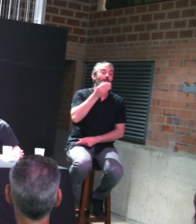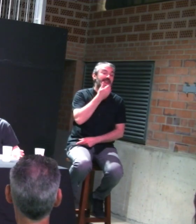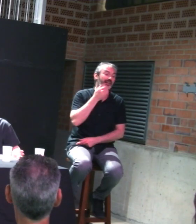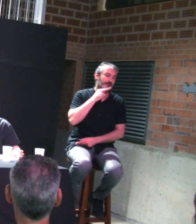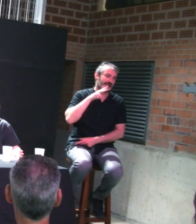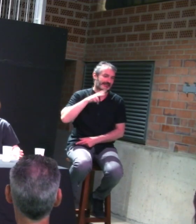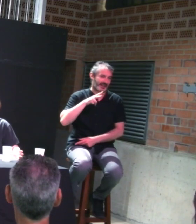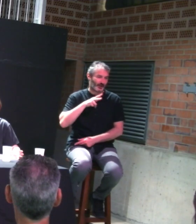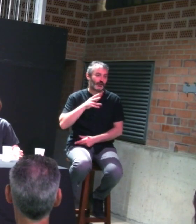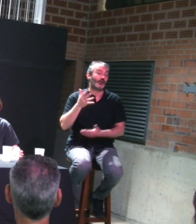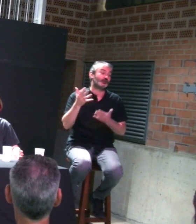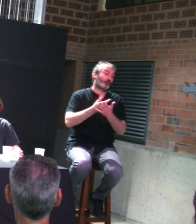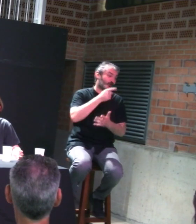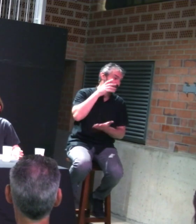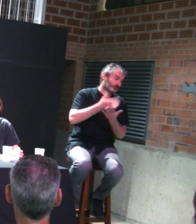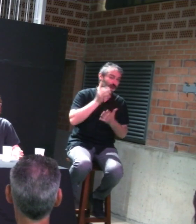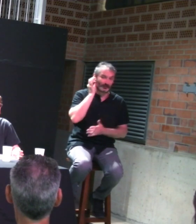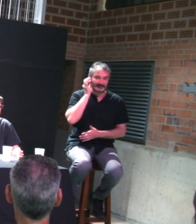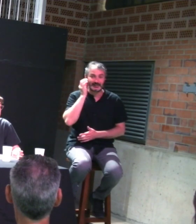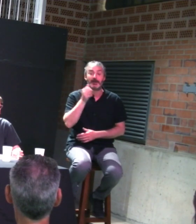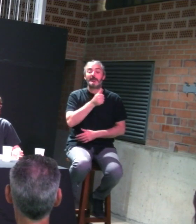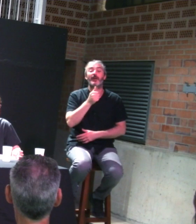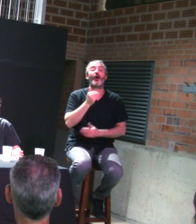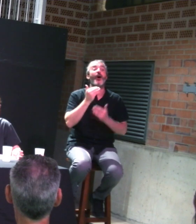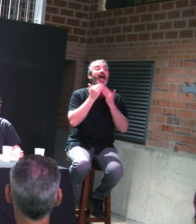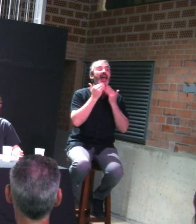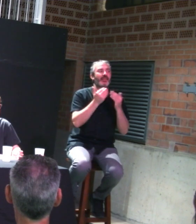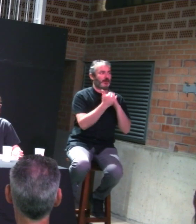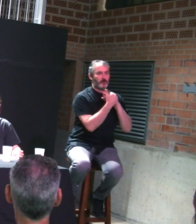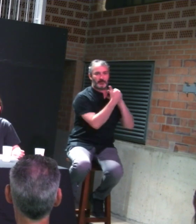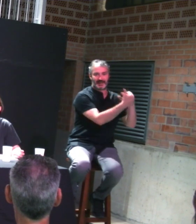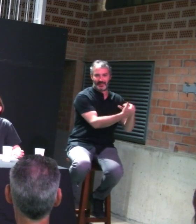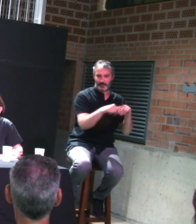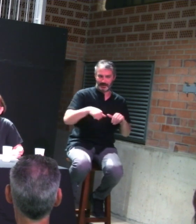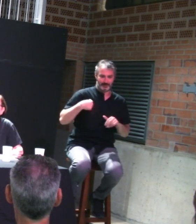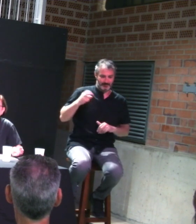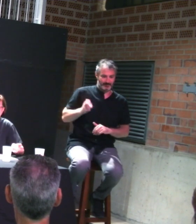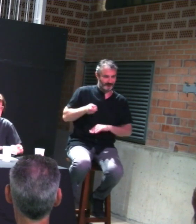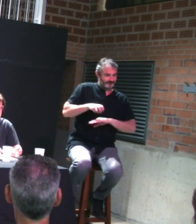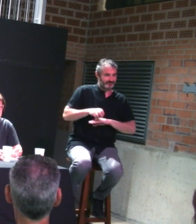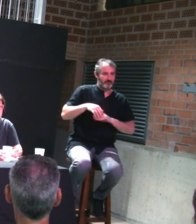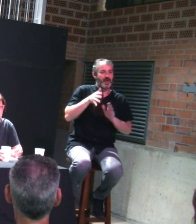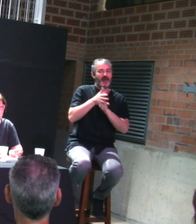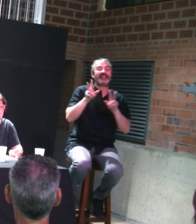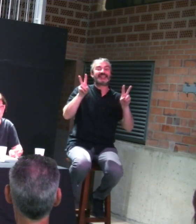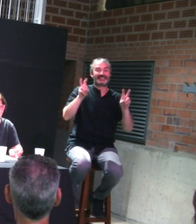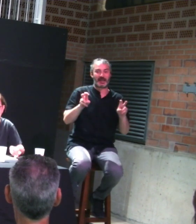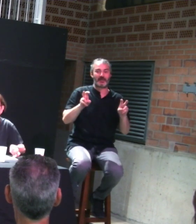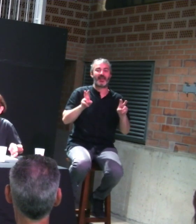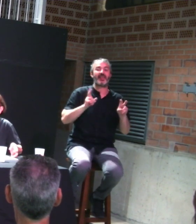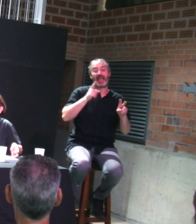tardes a todos y a todas. Bueno, primero agradecer la invitación para hablar de este tema,